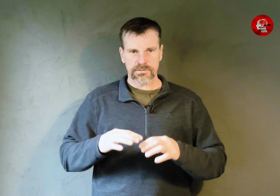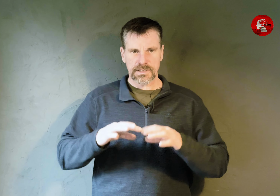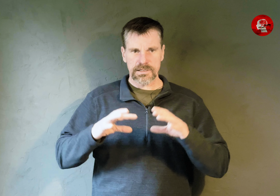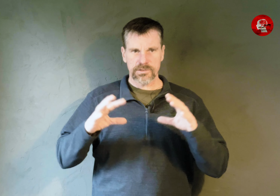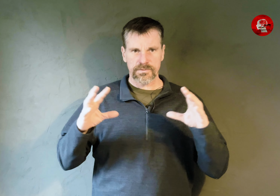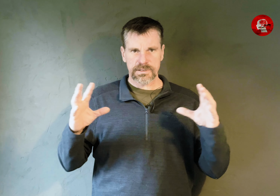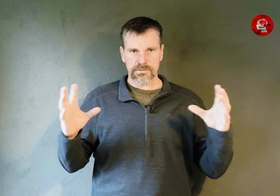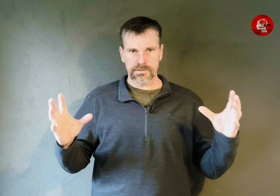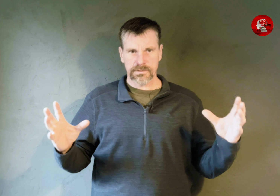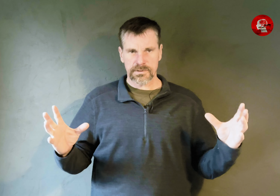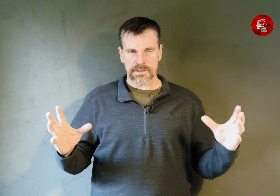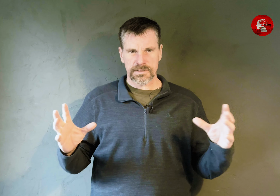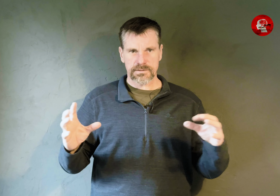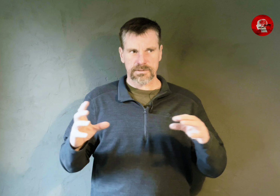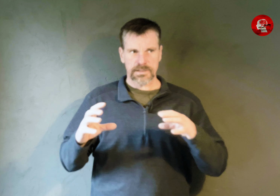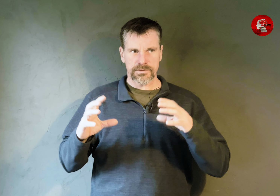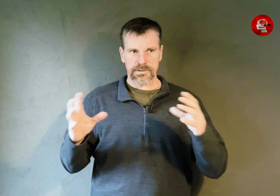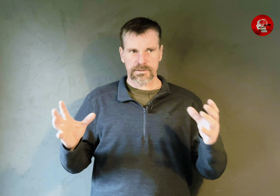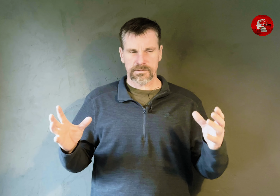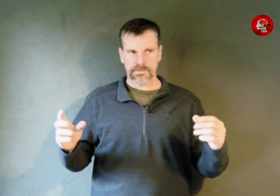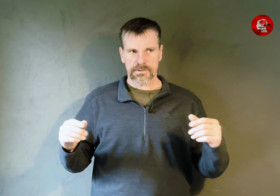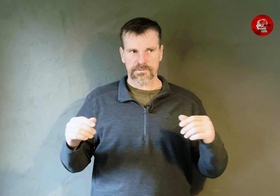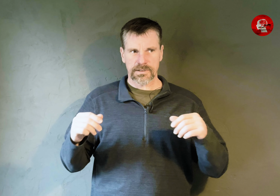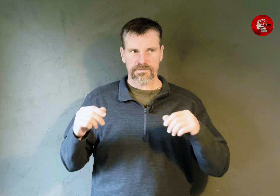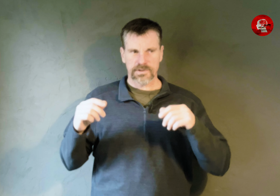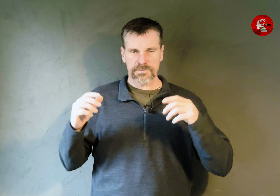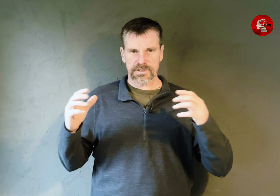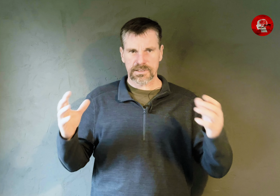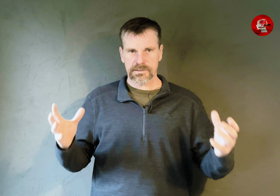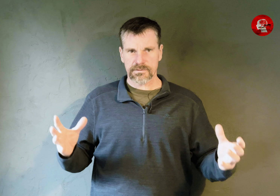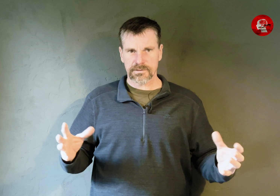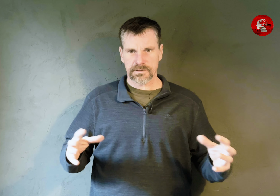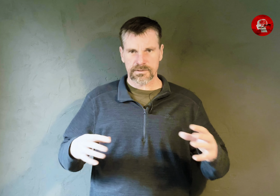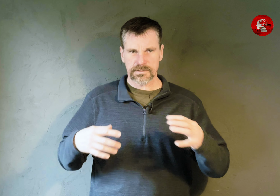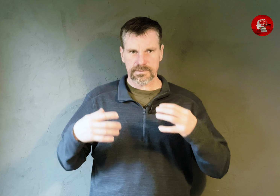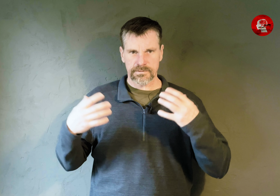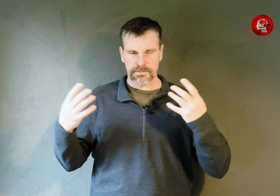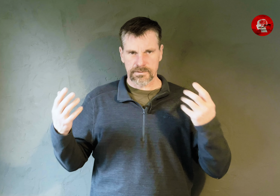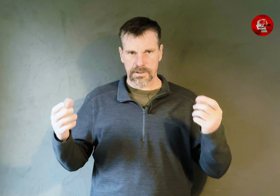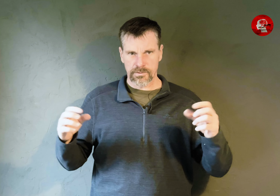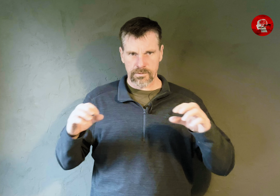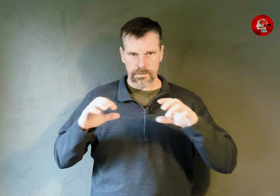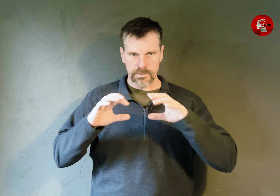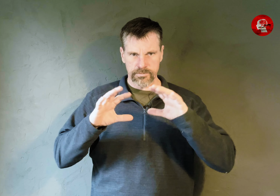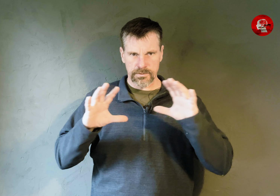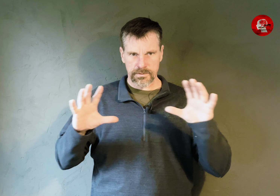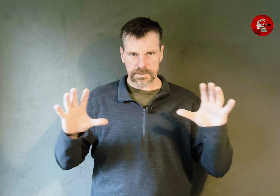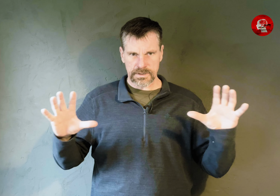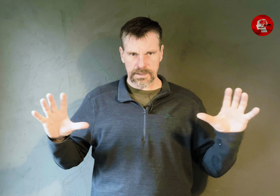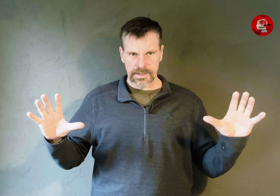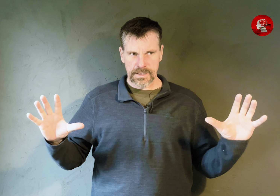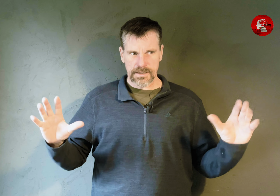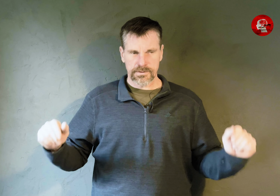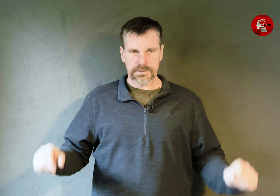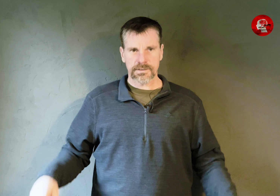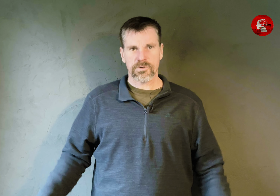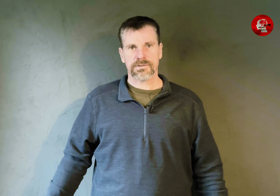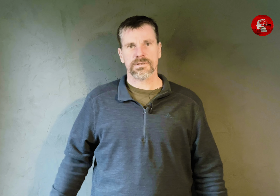total innovation das ist total neu und wir haben voll das patent und so und so fokus pokus und ich möchte hier